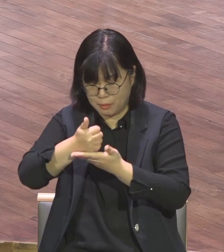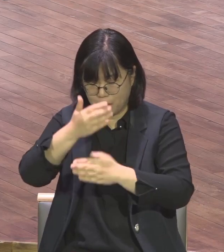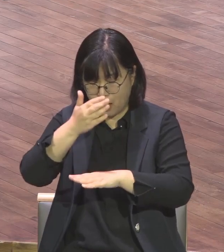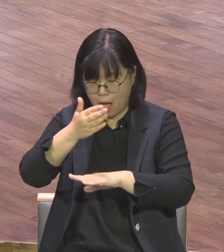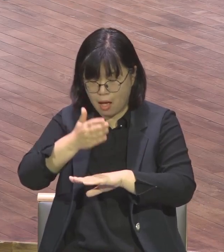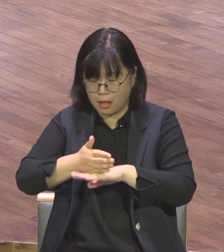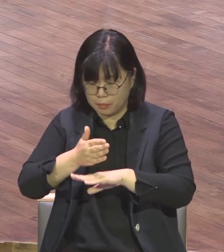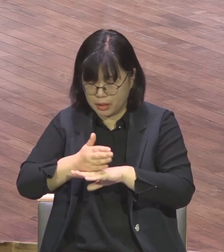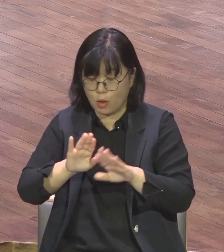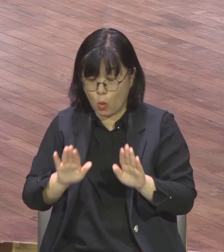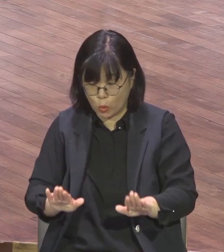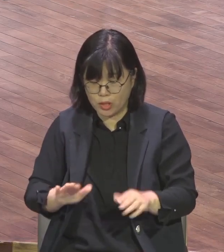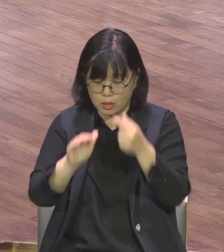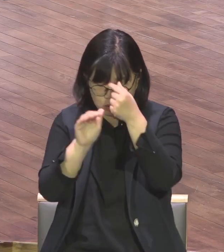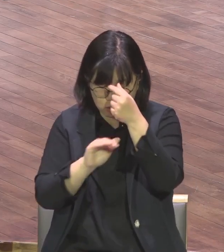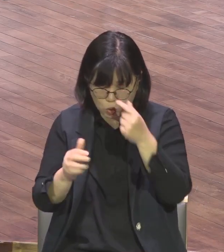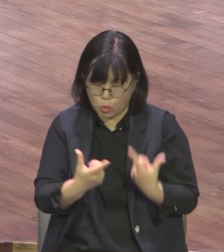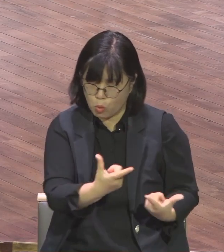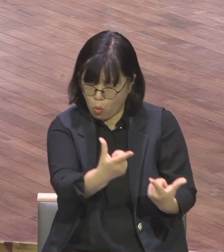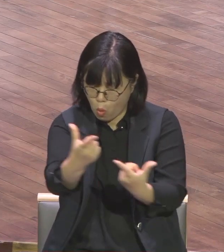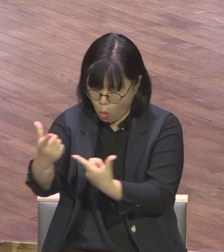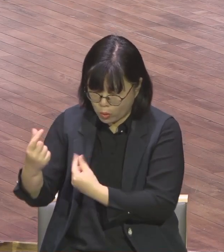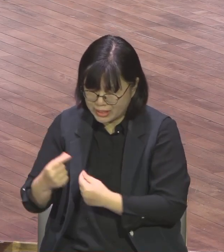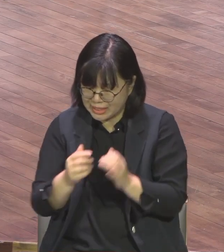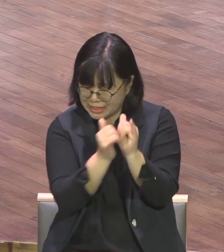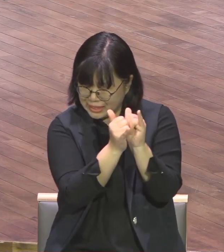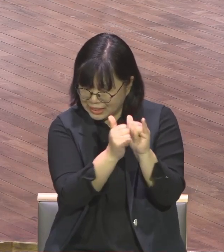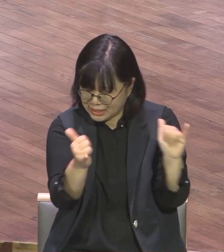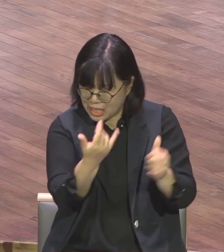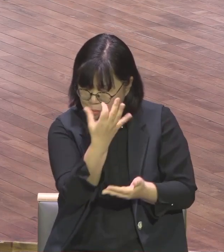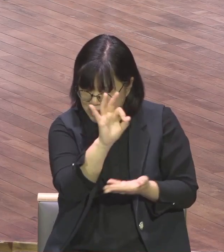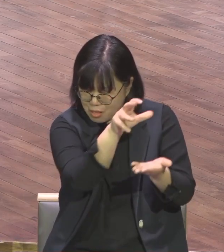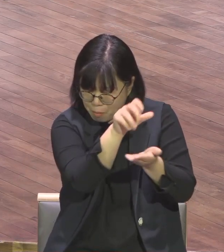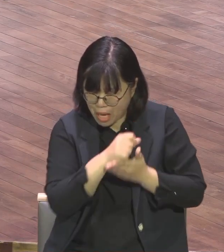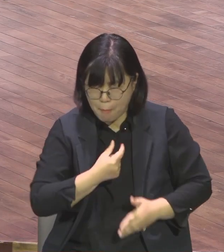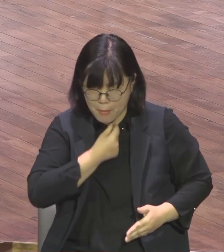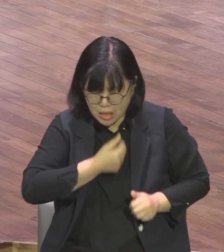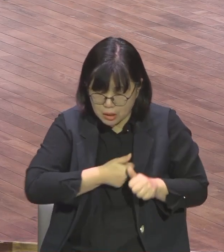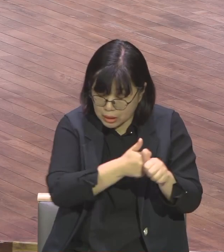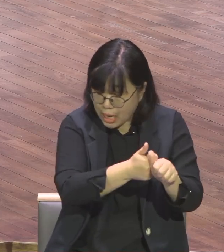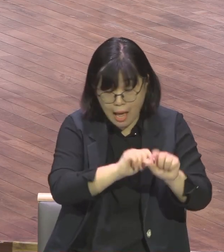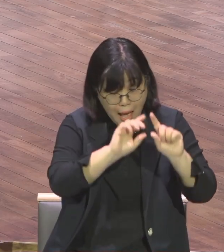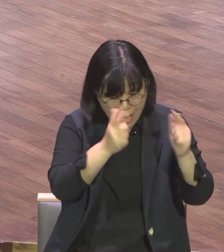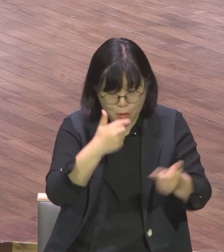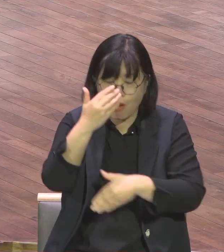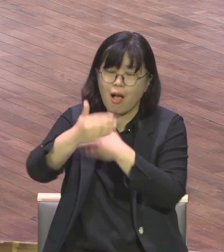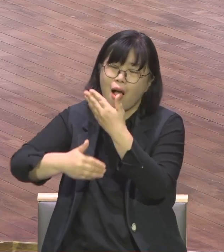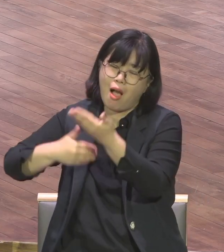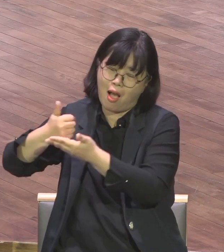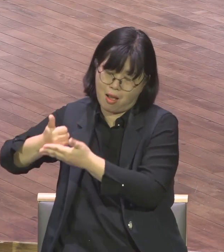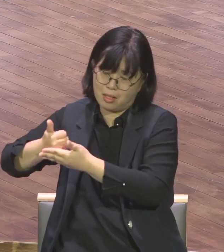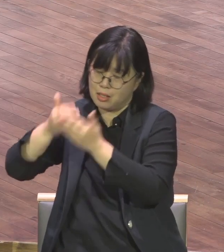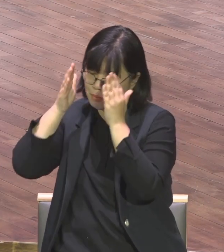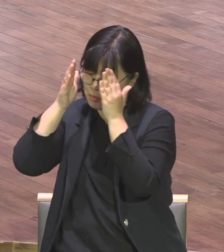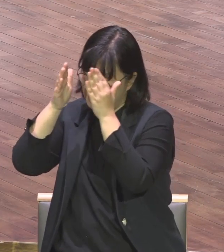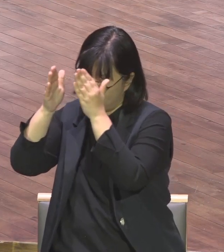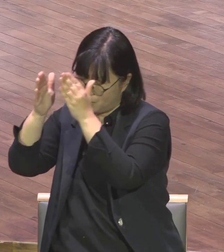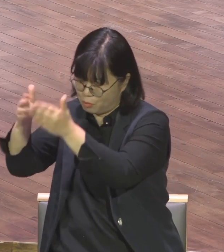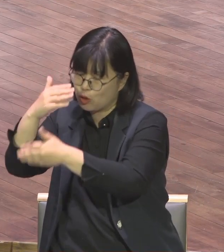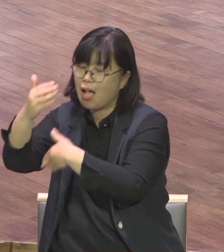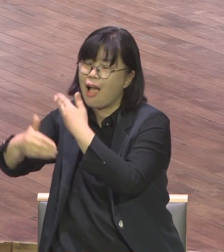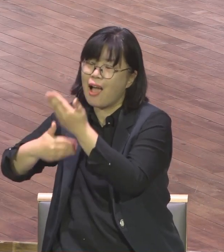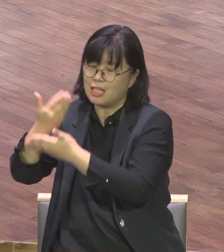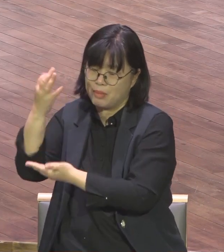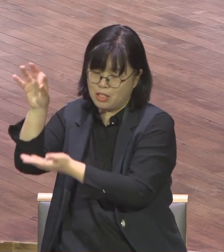모든 성도는 오늘부터 사람의 반응이 아니라 하나님의 반응 사람의 인정이 아니라 하나님께 인정받는 삶을 살게 하여